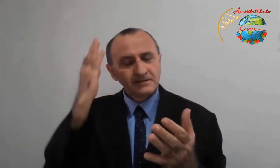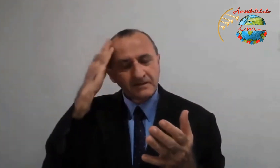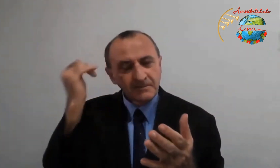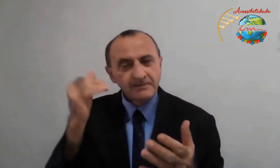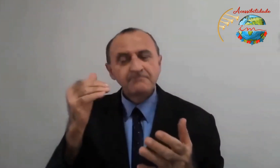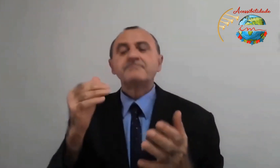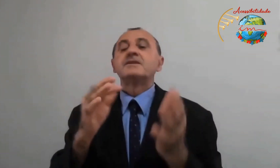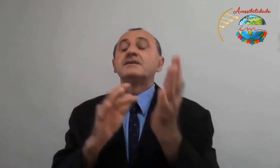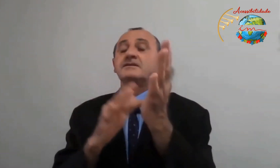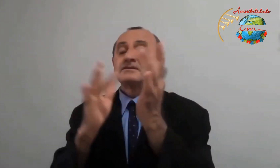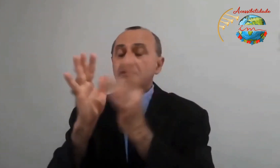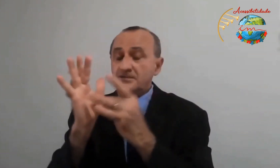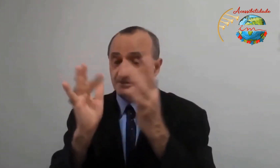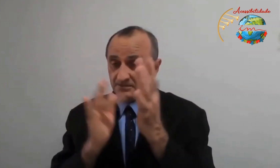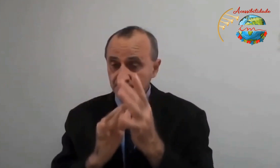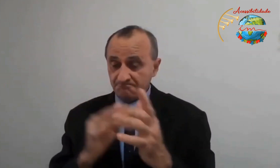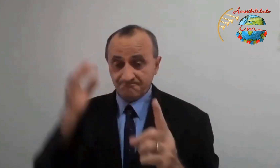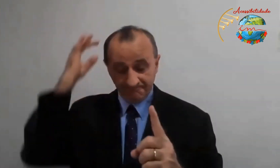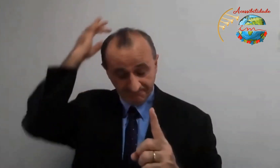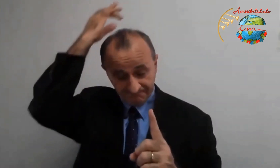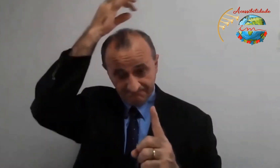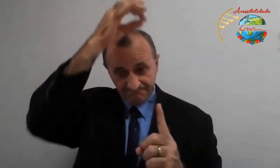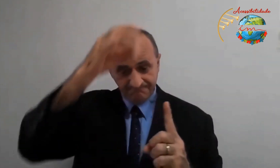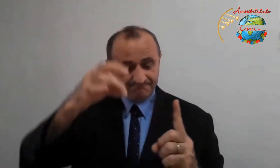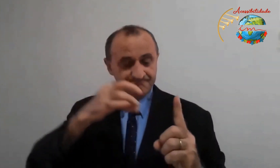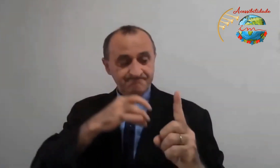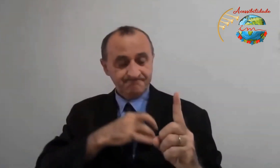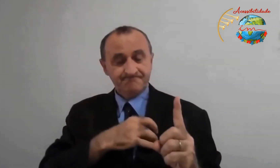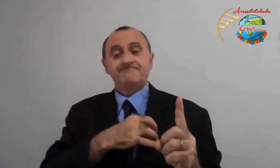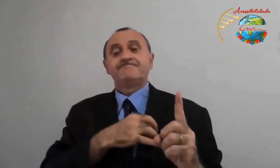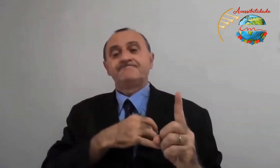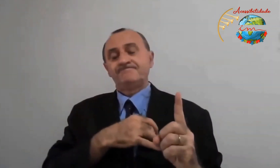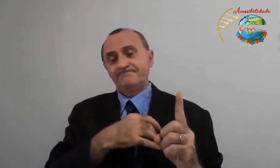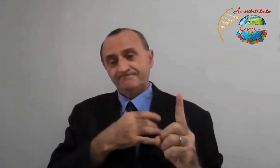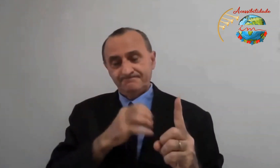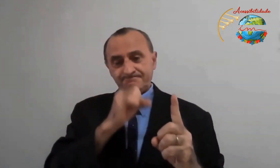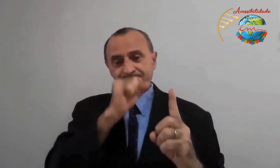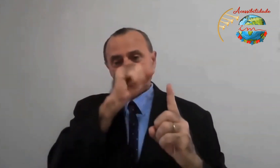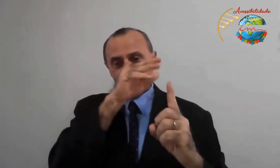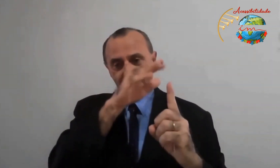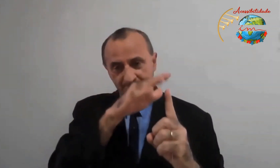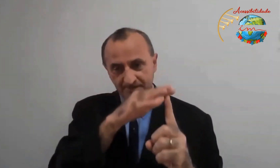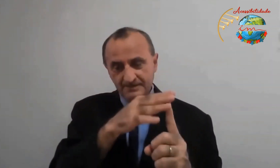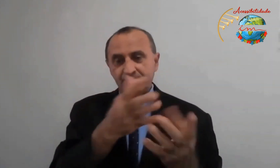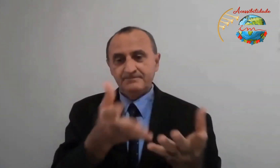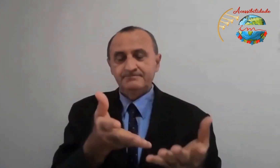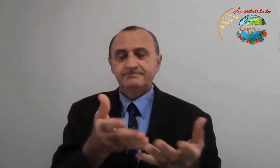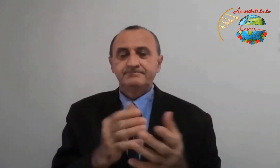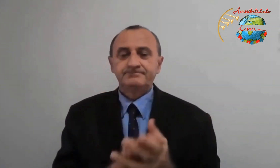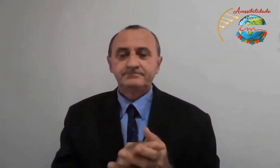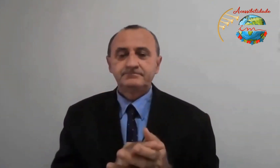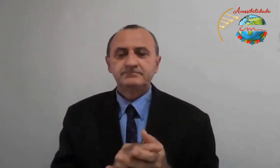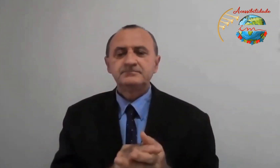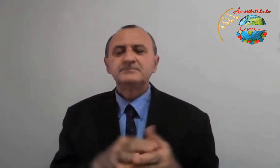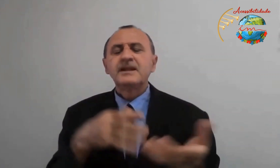textos, importante para aprendermos. Também sobre o batismo com o Espírito Santo.